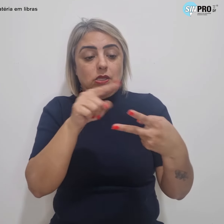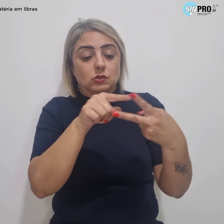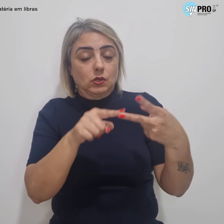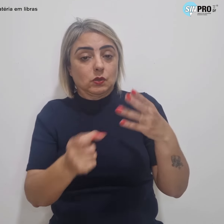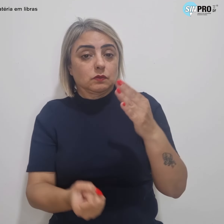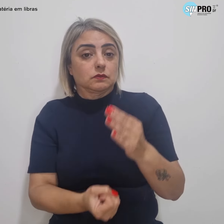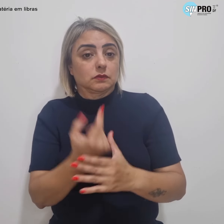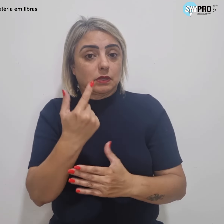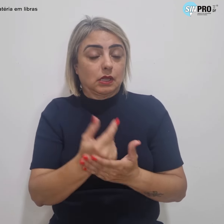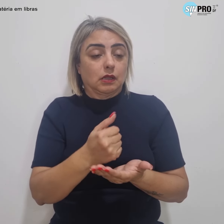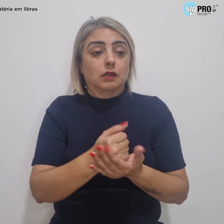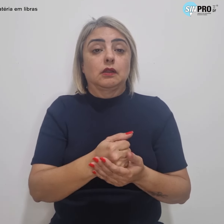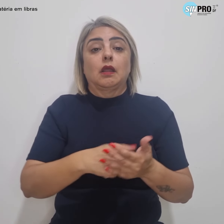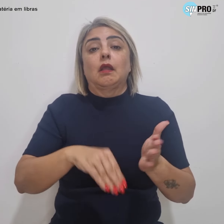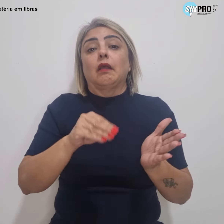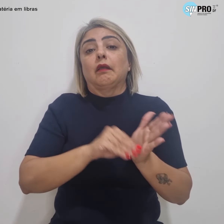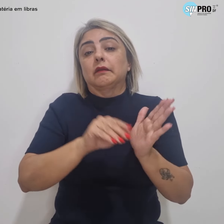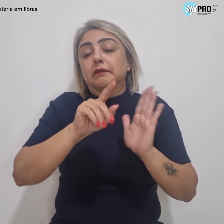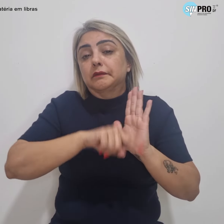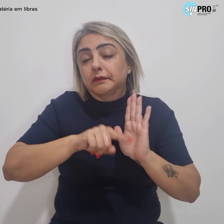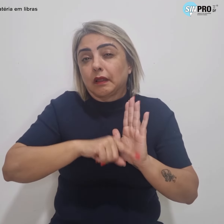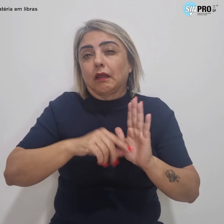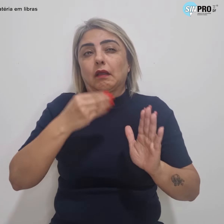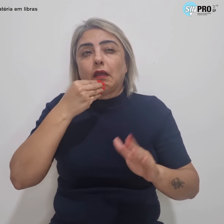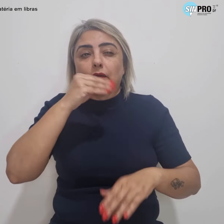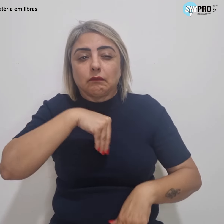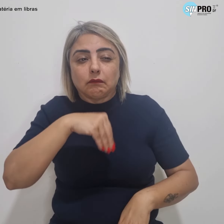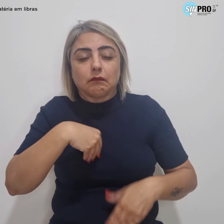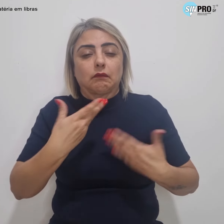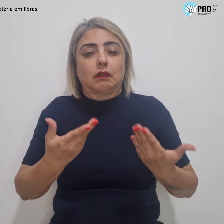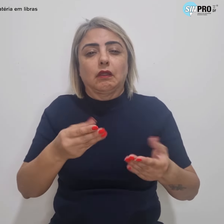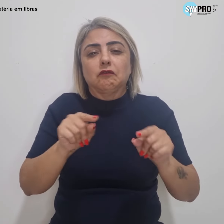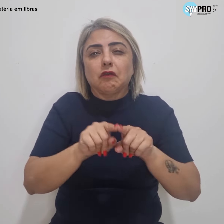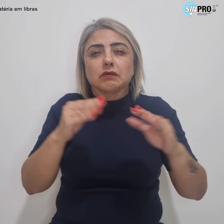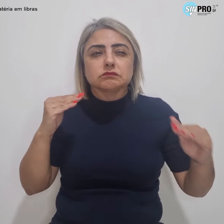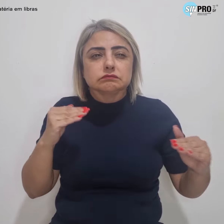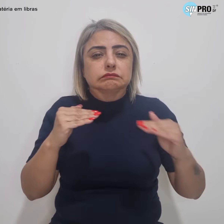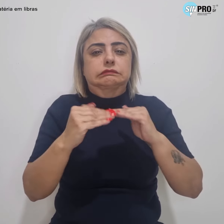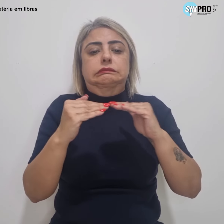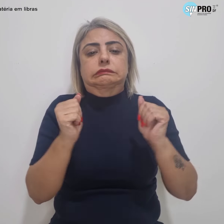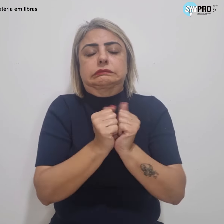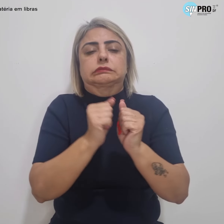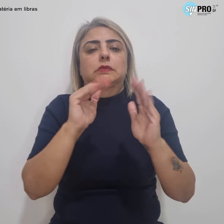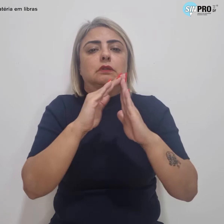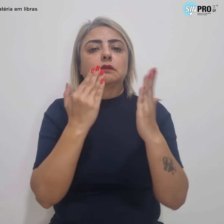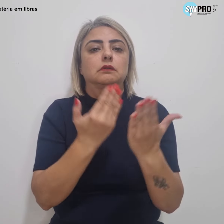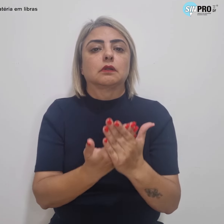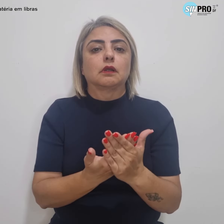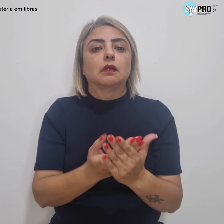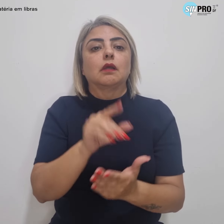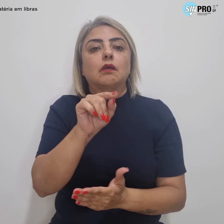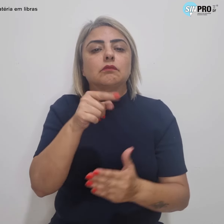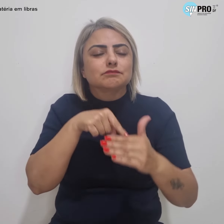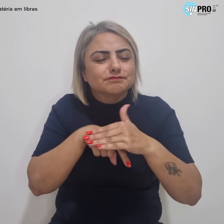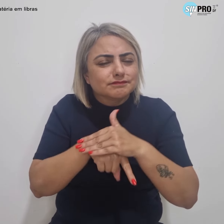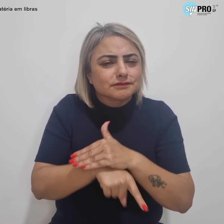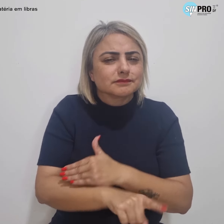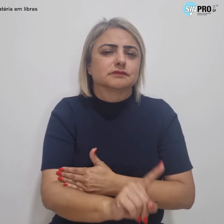de defasagem elevada e desengajamento com a escola foram aprofundados durante a